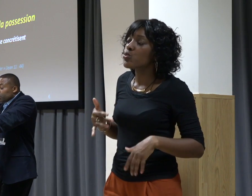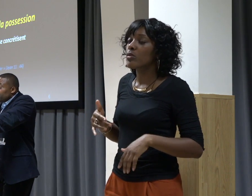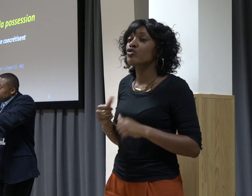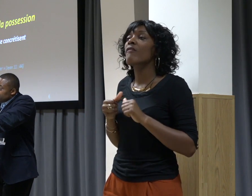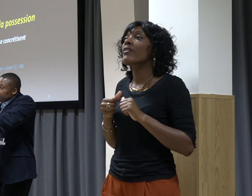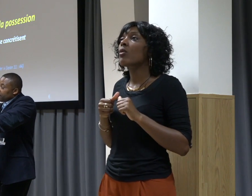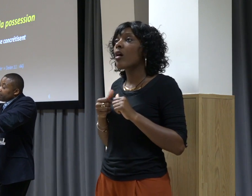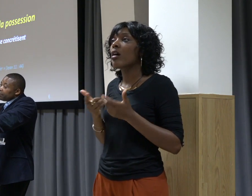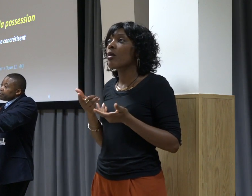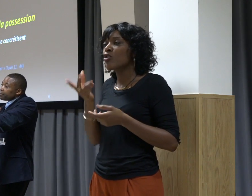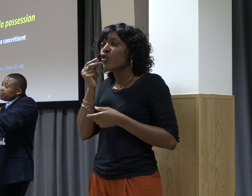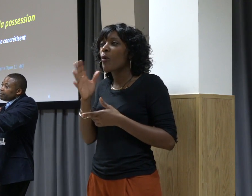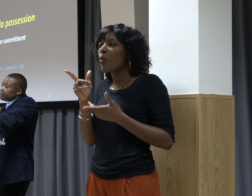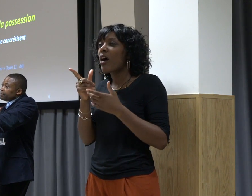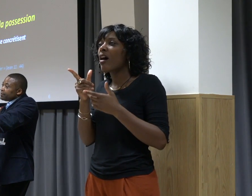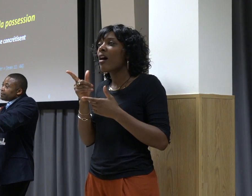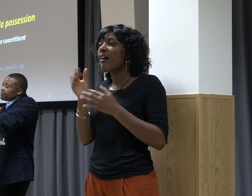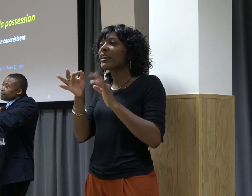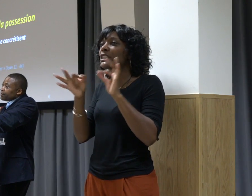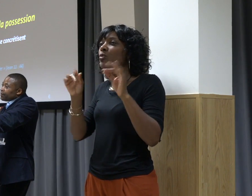qu'est-ce que je peux en tirer?